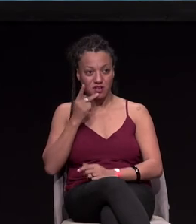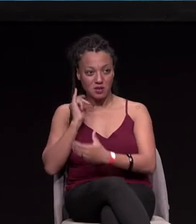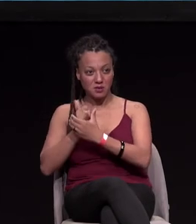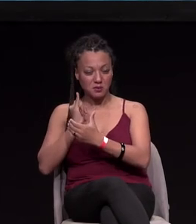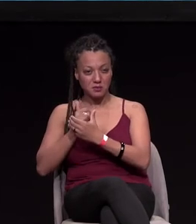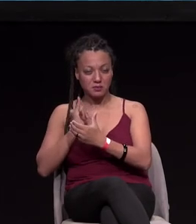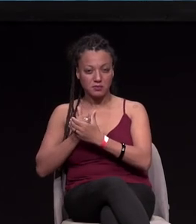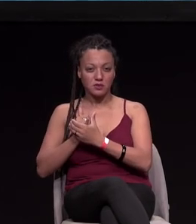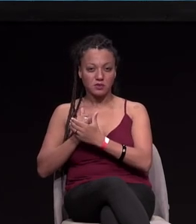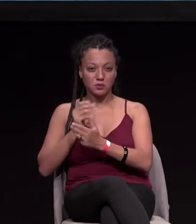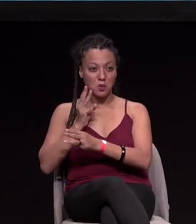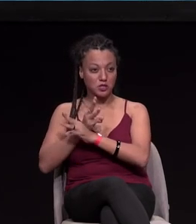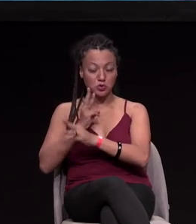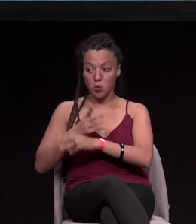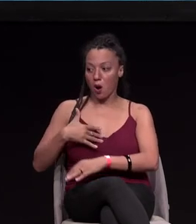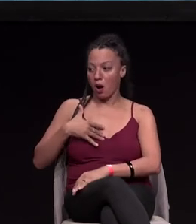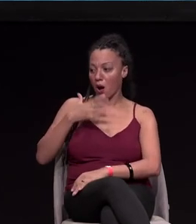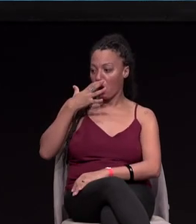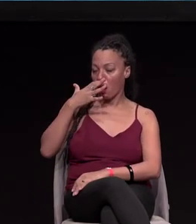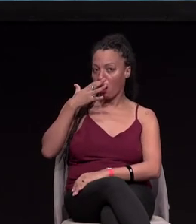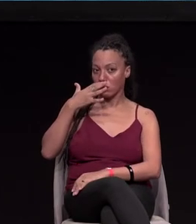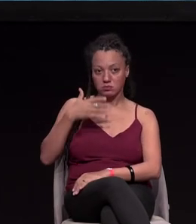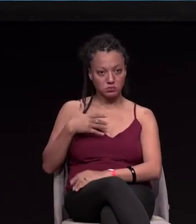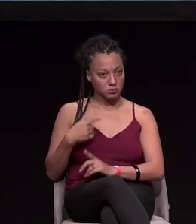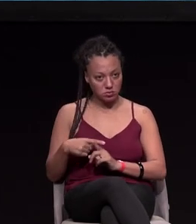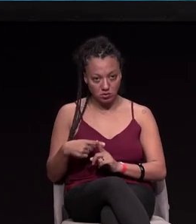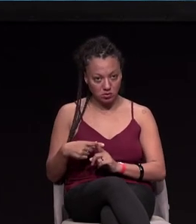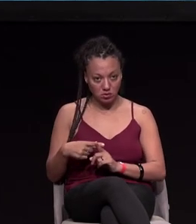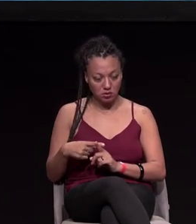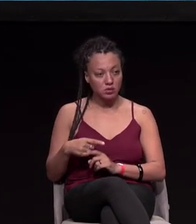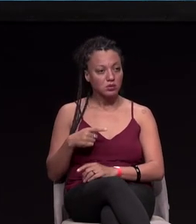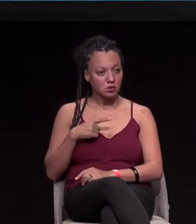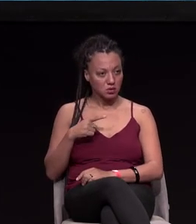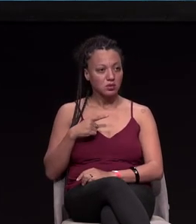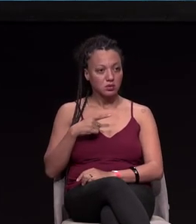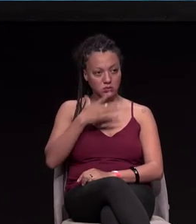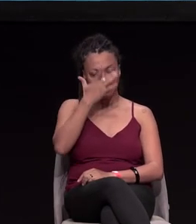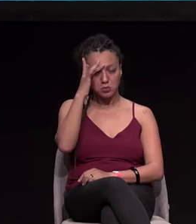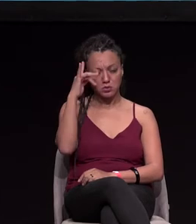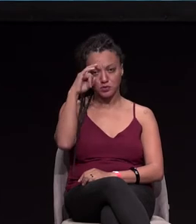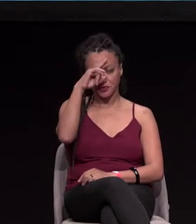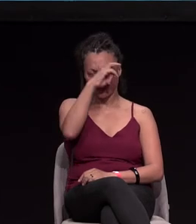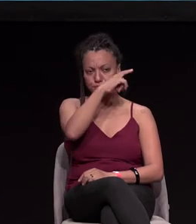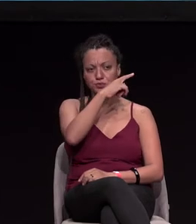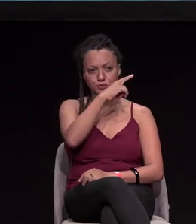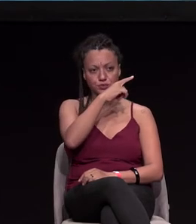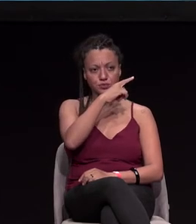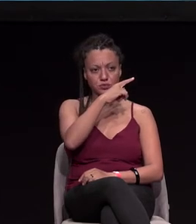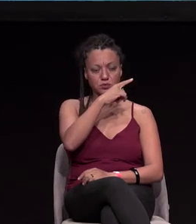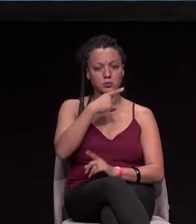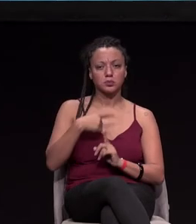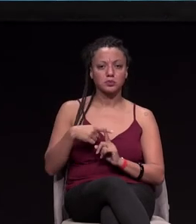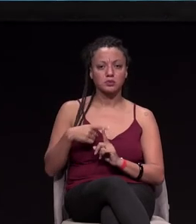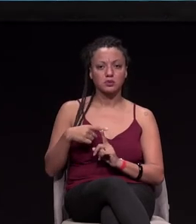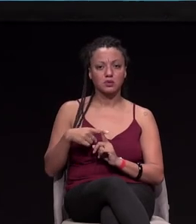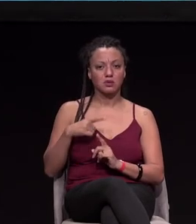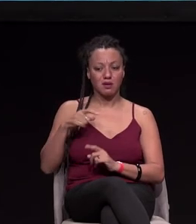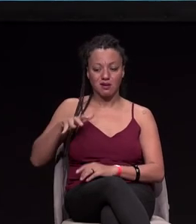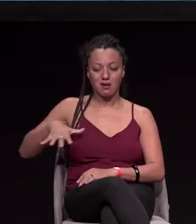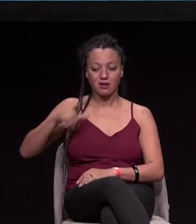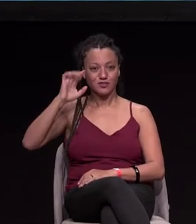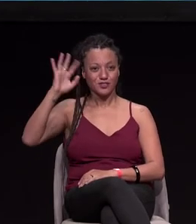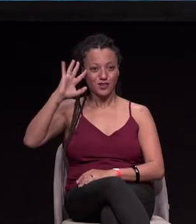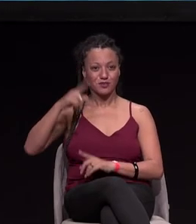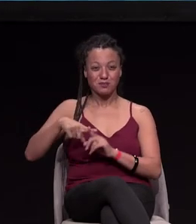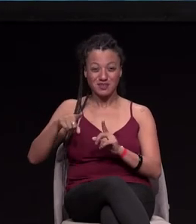lixo né então assim porque eu acho que tem essa dificuldade é de apesar do campo só ficou a